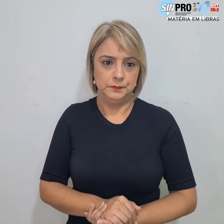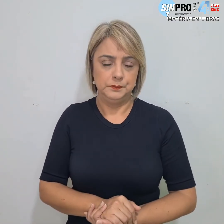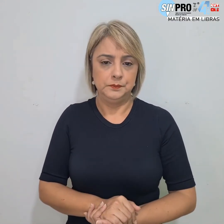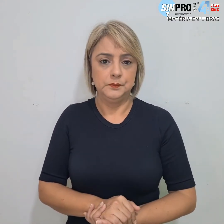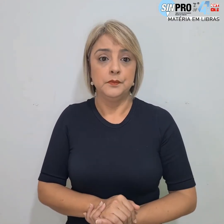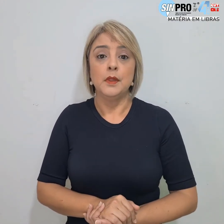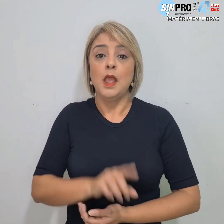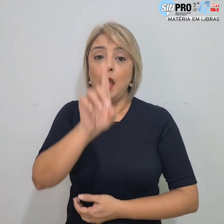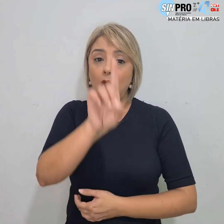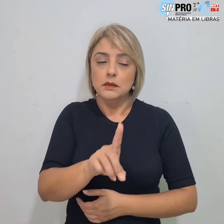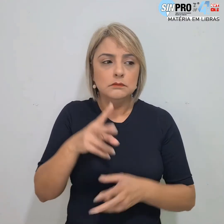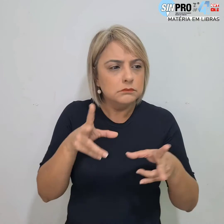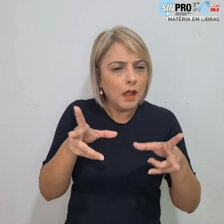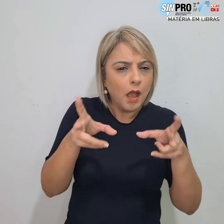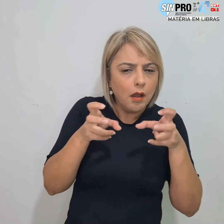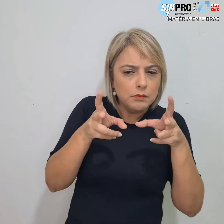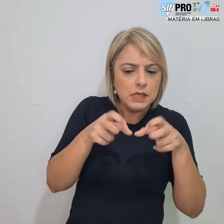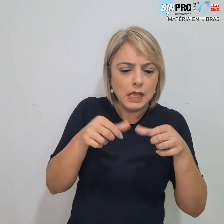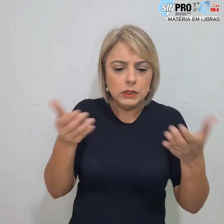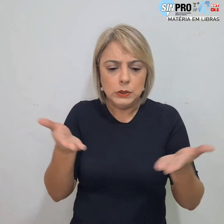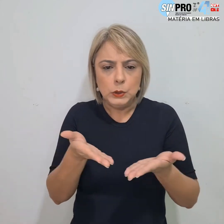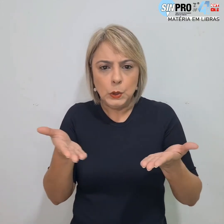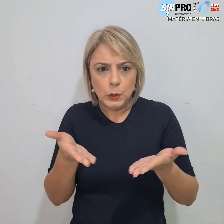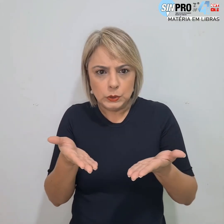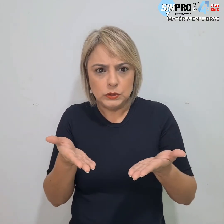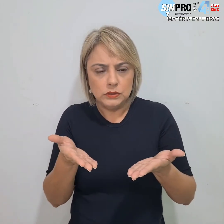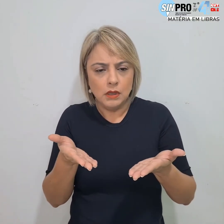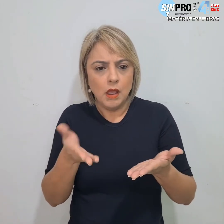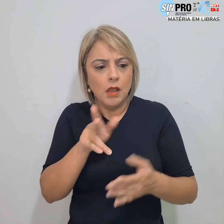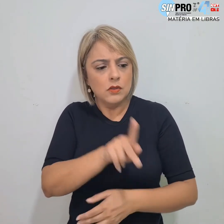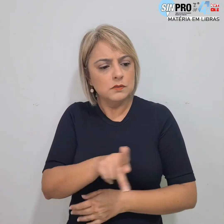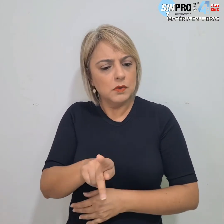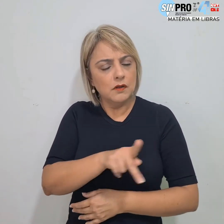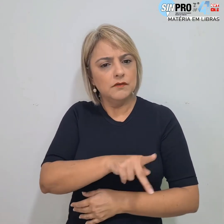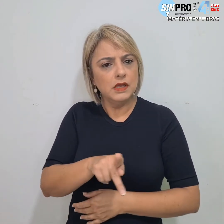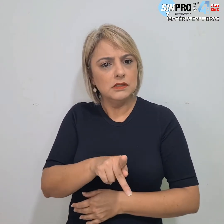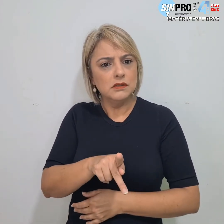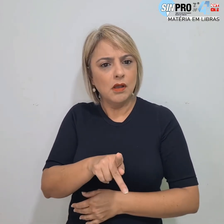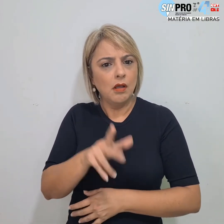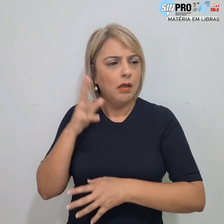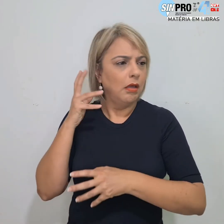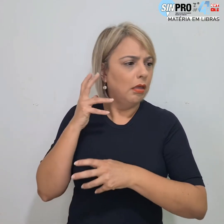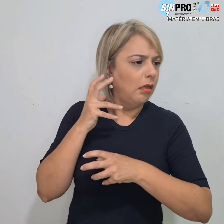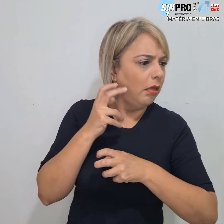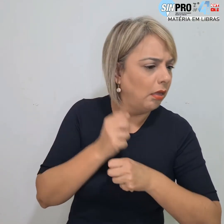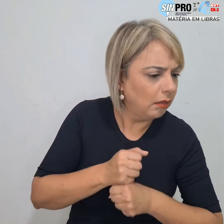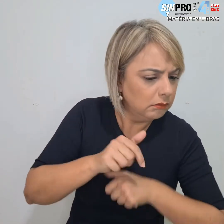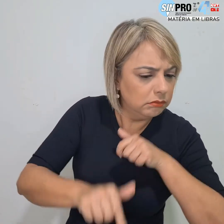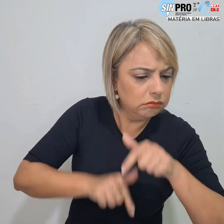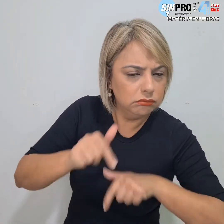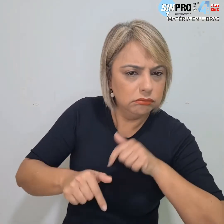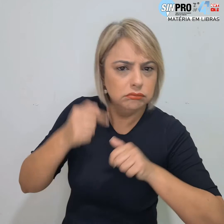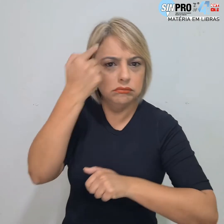A diretoria observa que hoje os professores estão com uma carga horária maior do que a de costume,